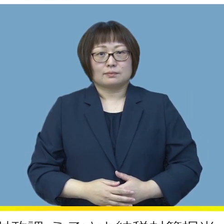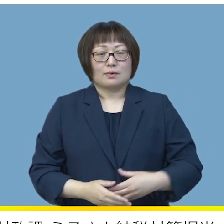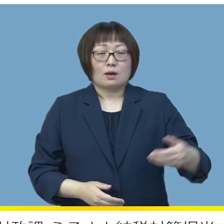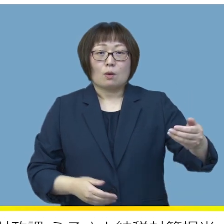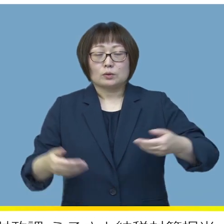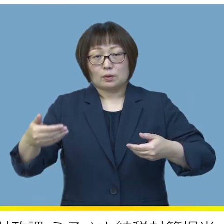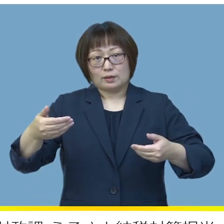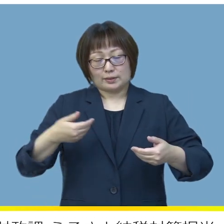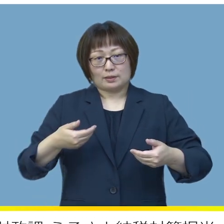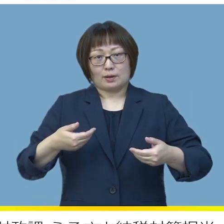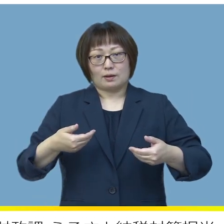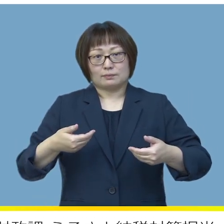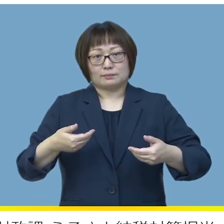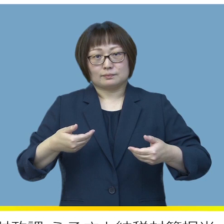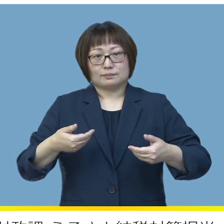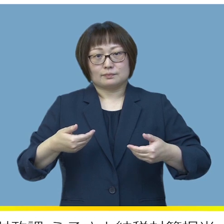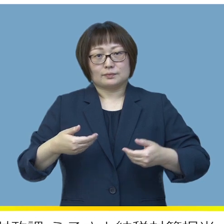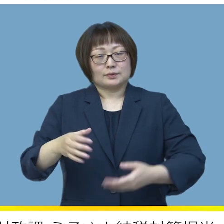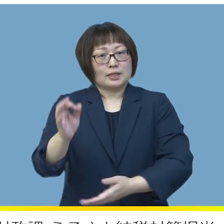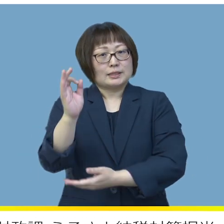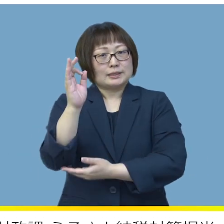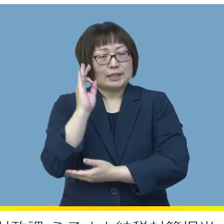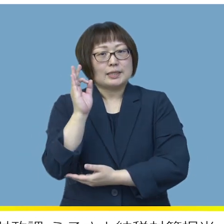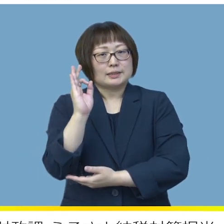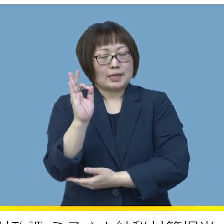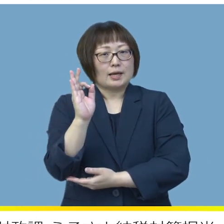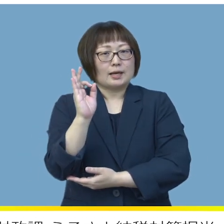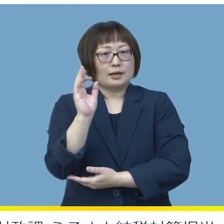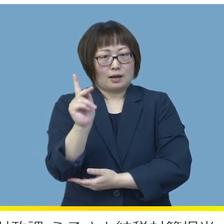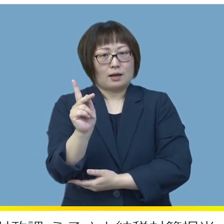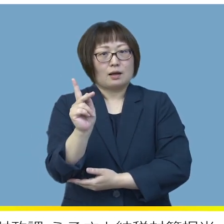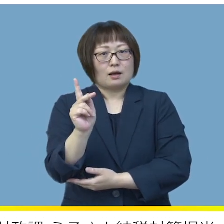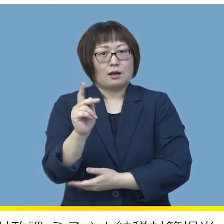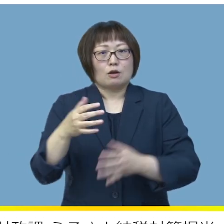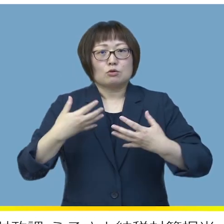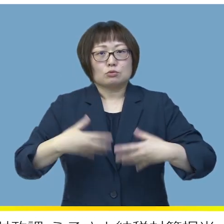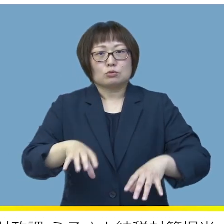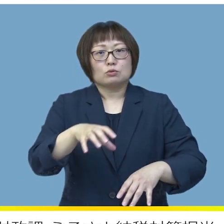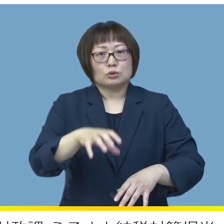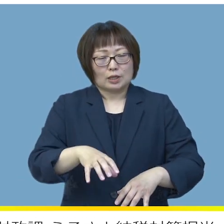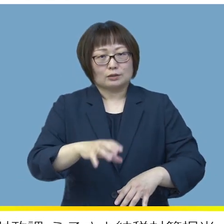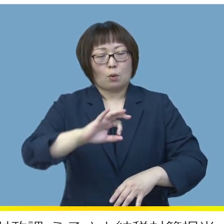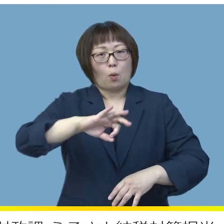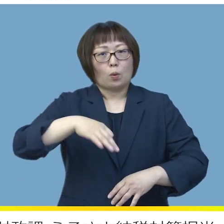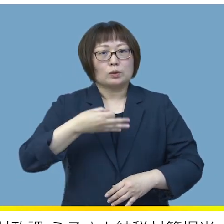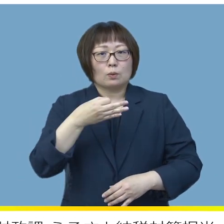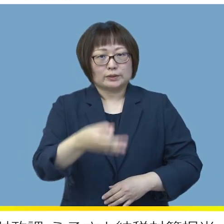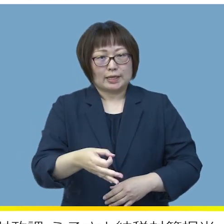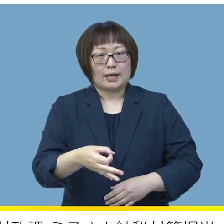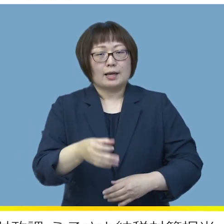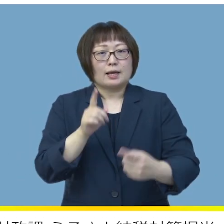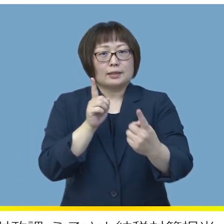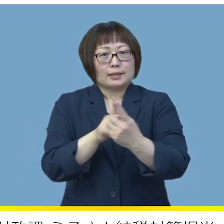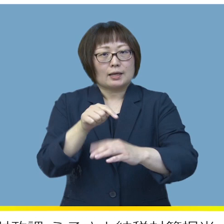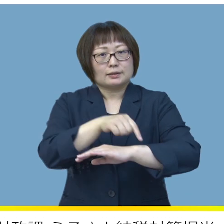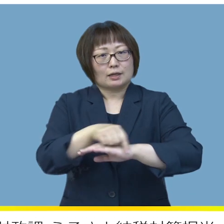お問い合わせは財政課ふるさと納税対策担当